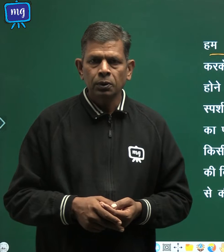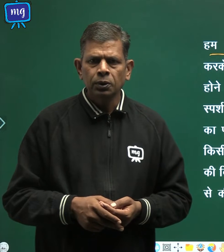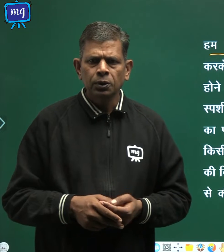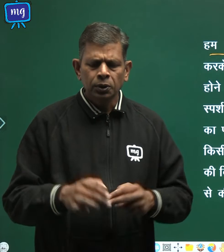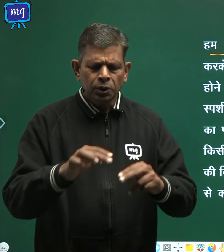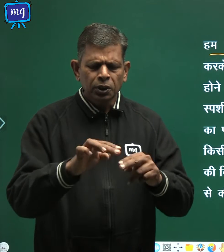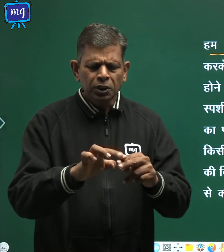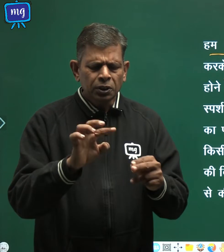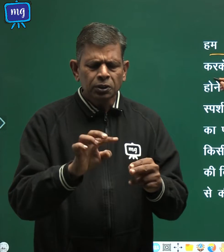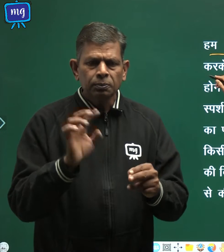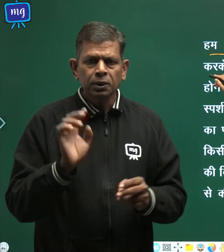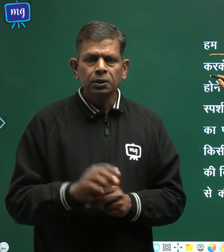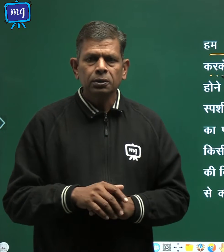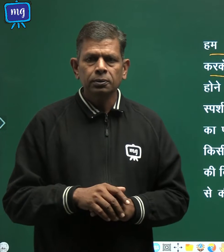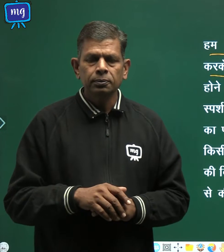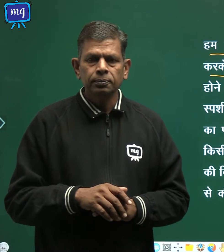स्पर्श करके